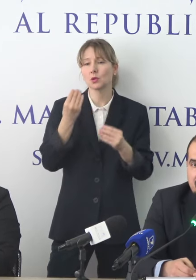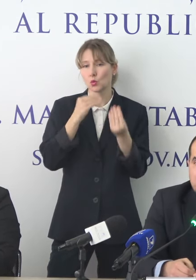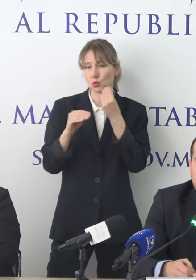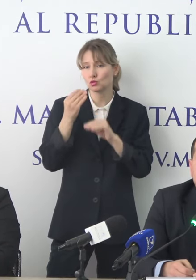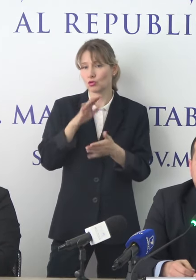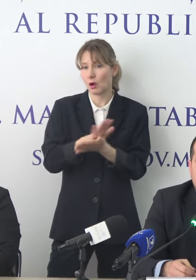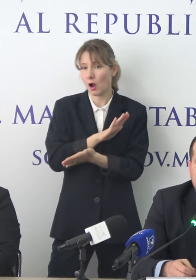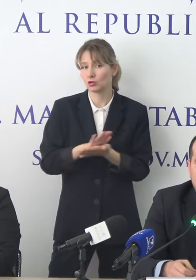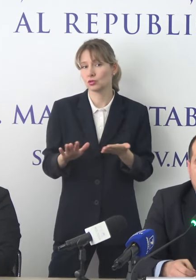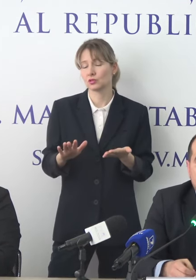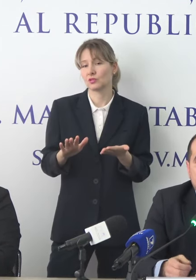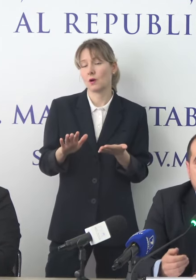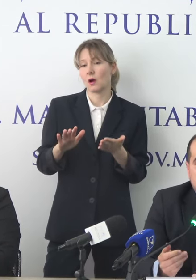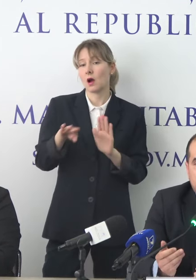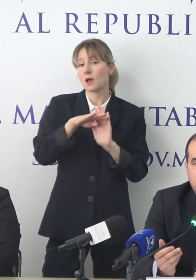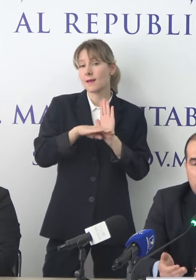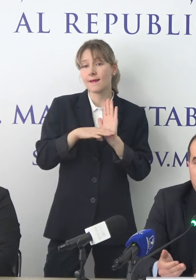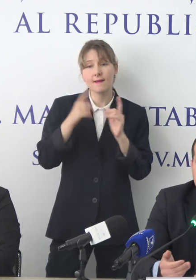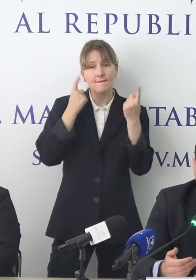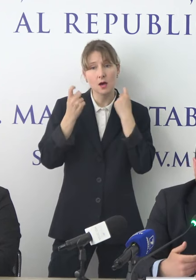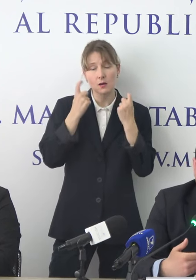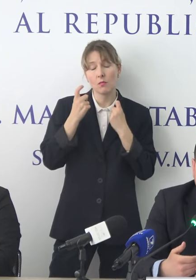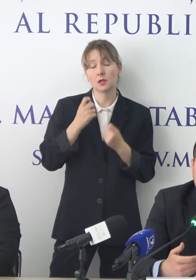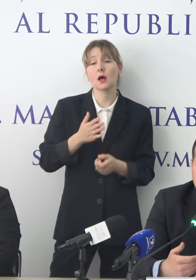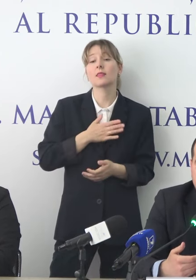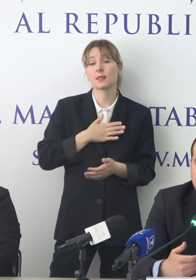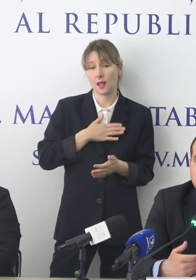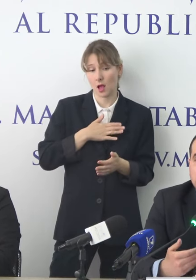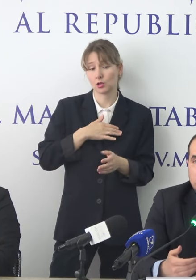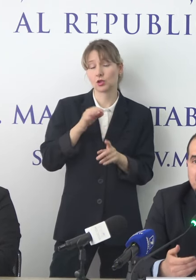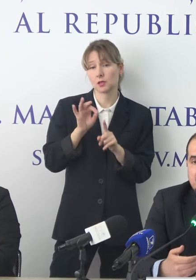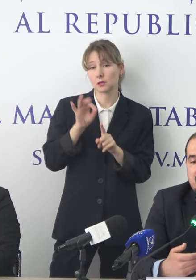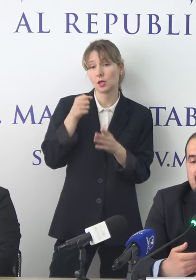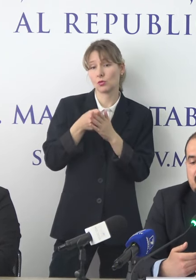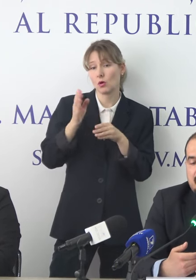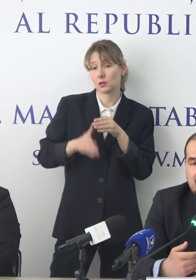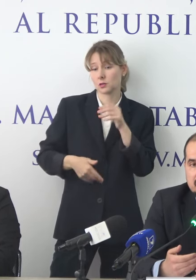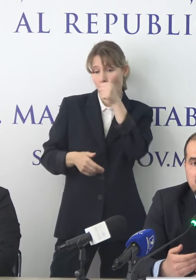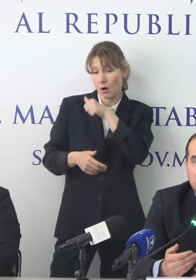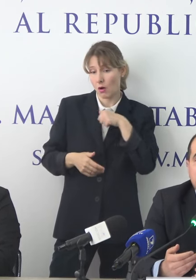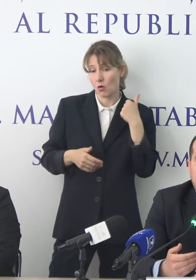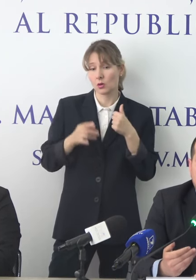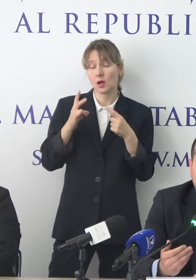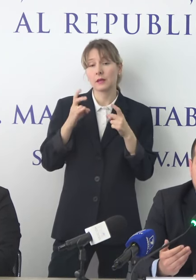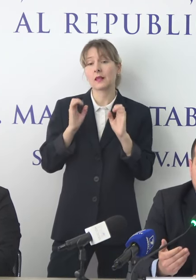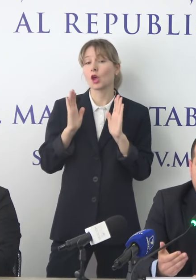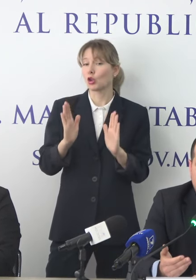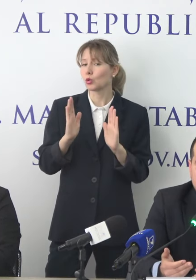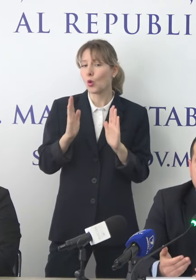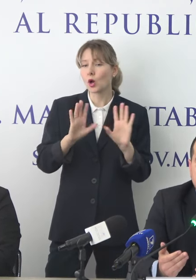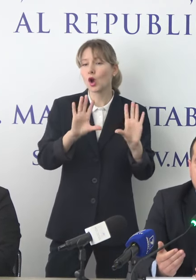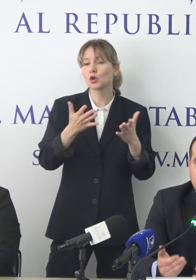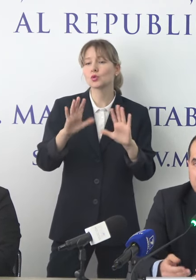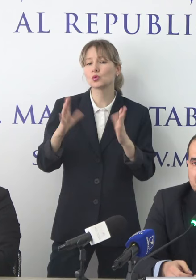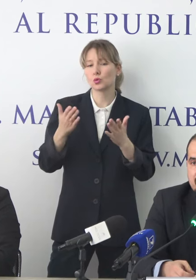îmbunătățiri și pentru noi scopul este că până la sfârșit de an, nu doar cazurile în care